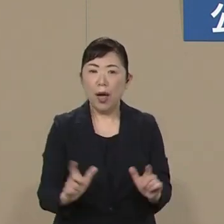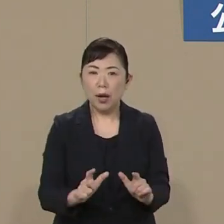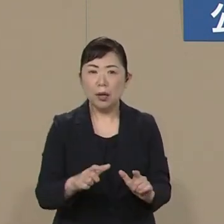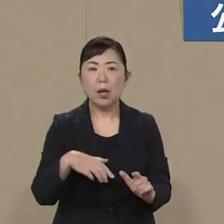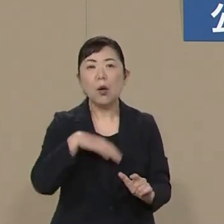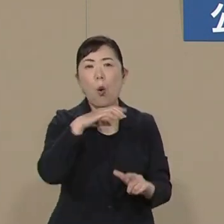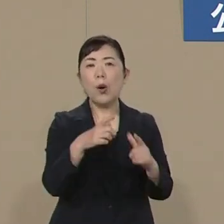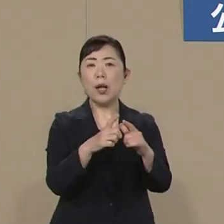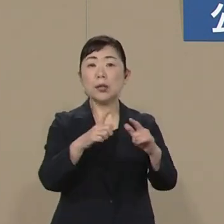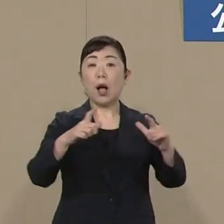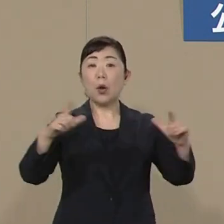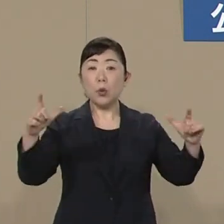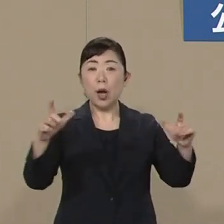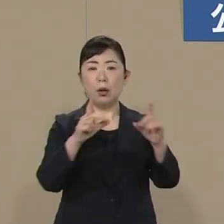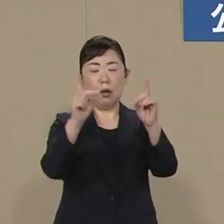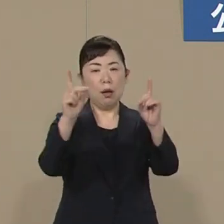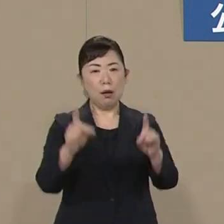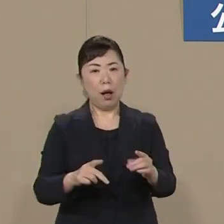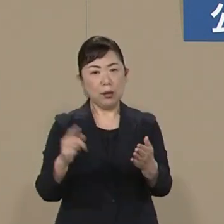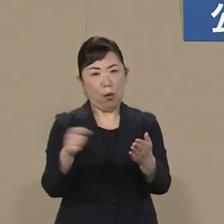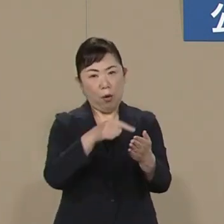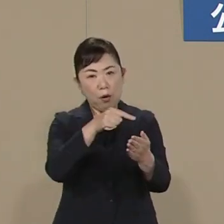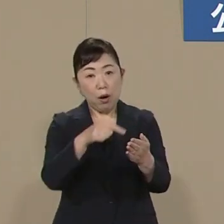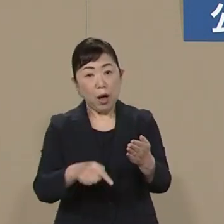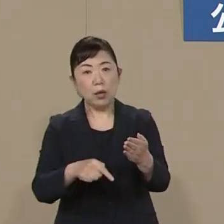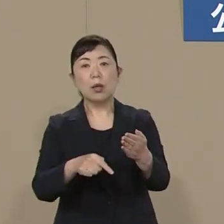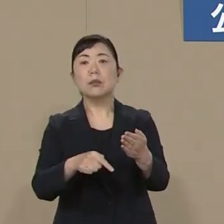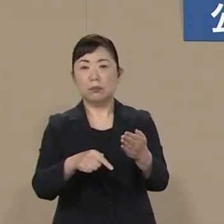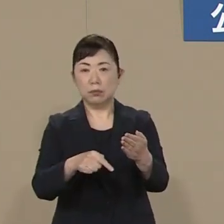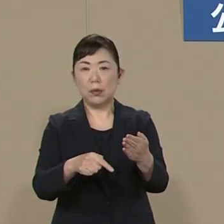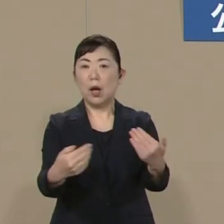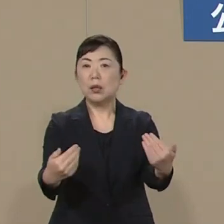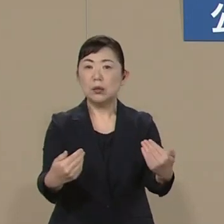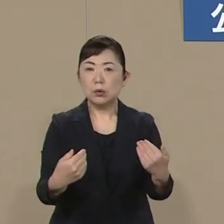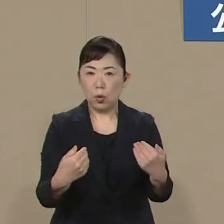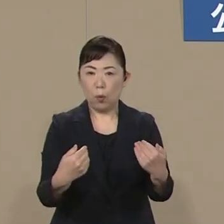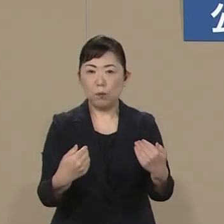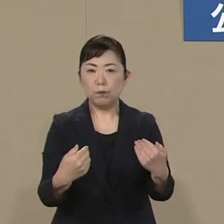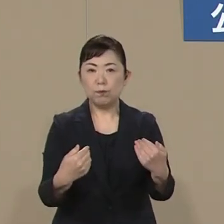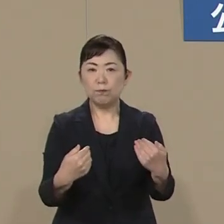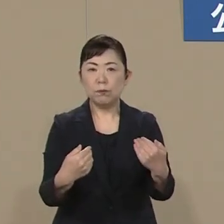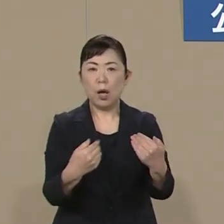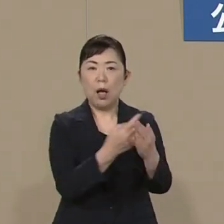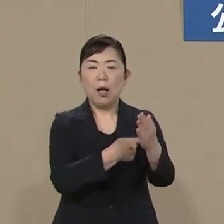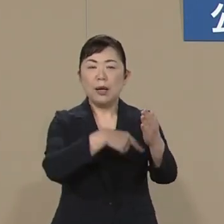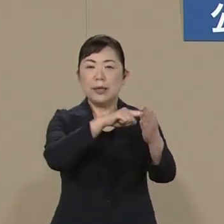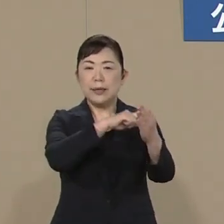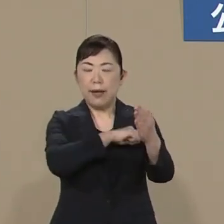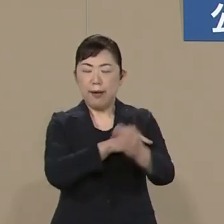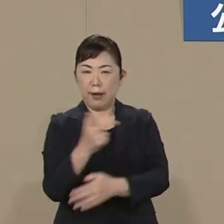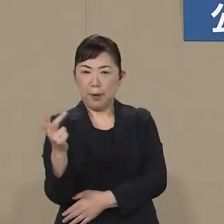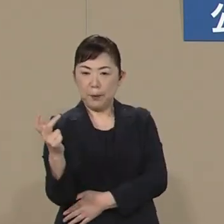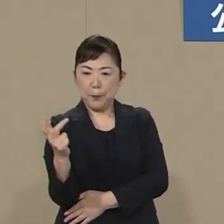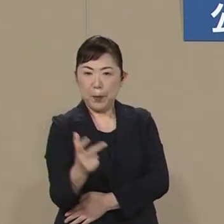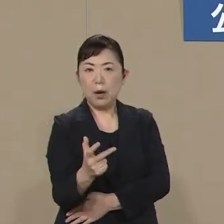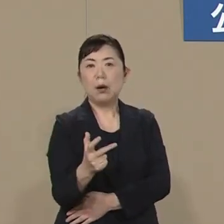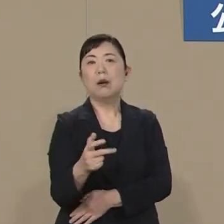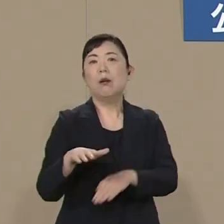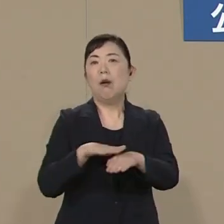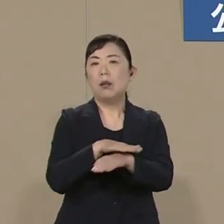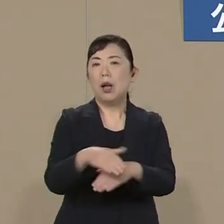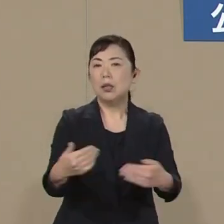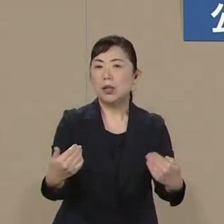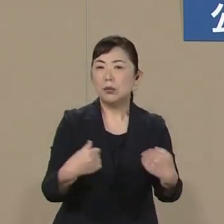進む少子高齢化という最重要課題を乗り越えるために地に足のついた政権が必要